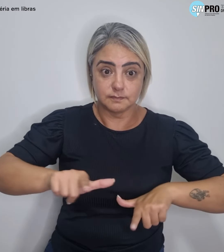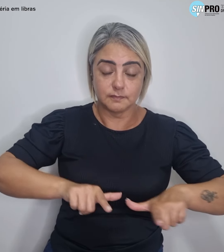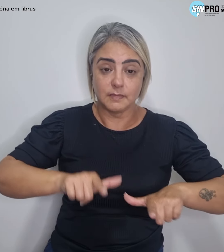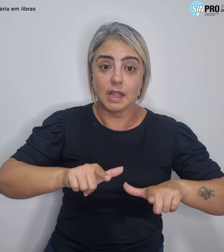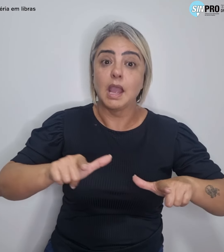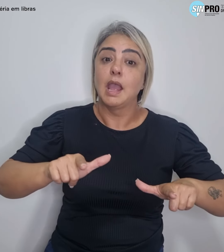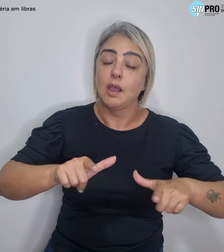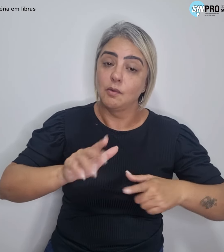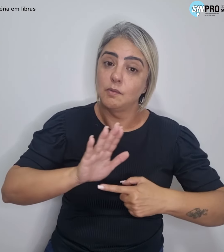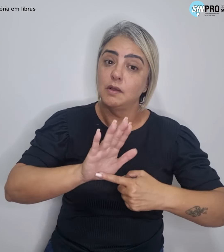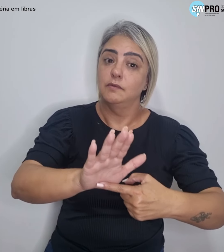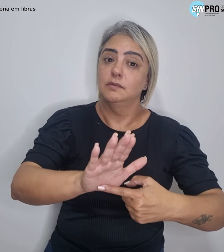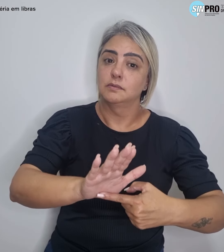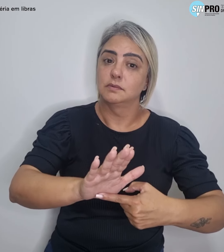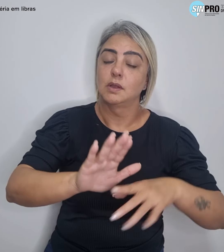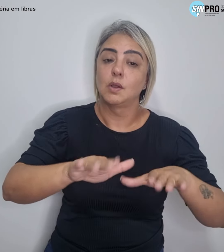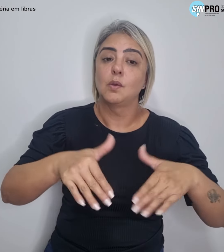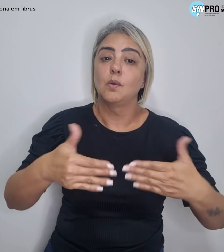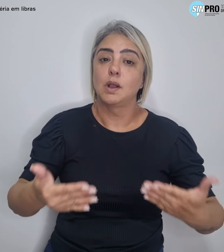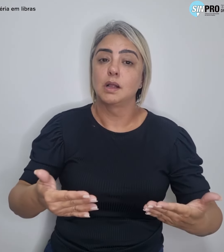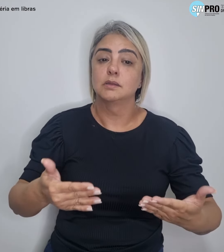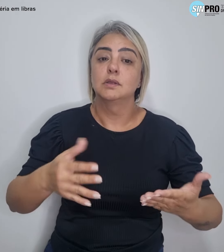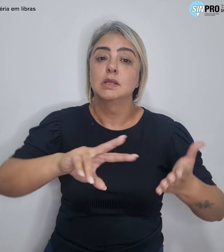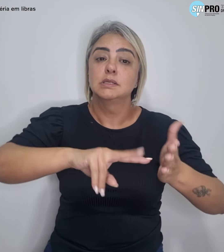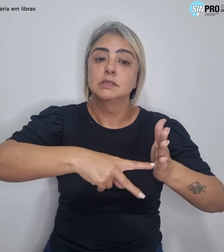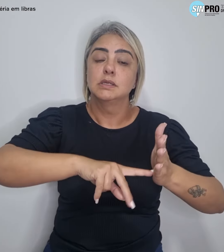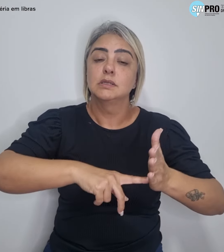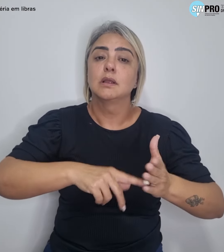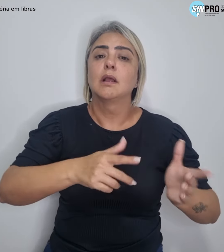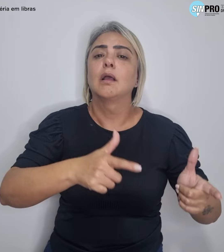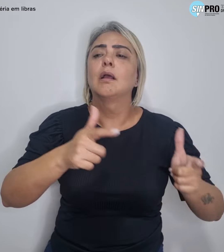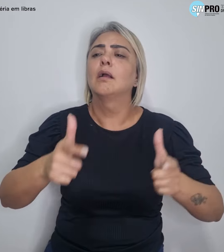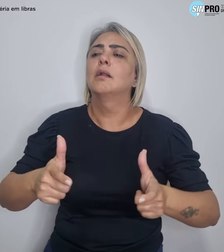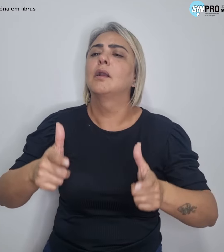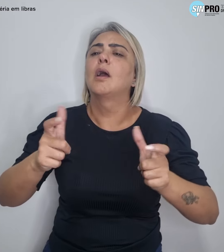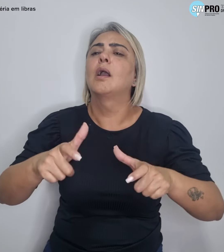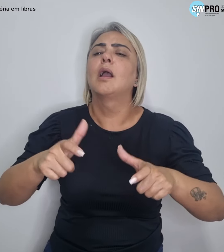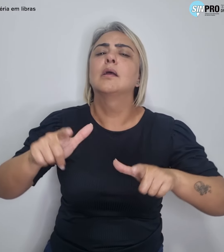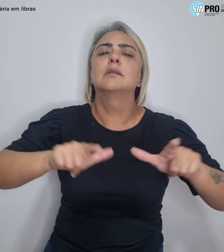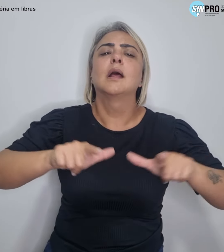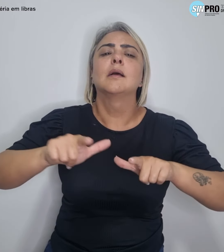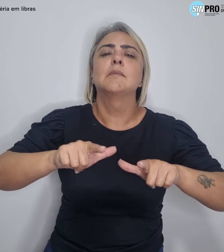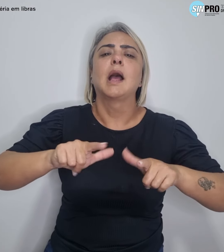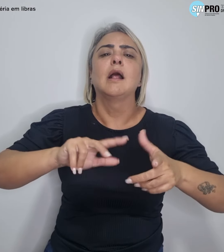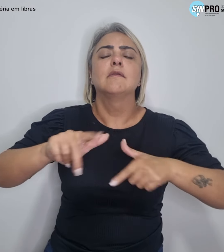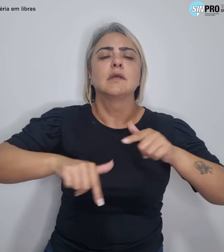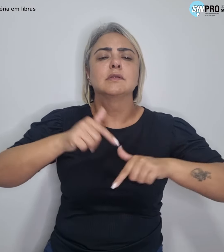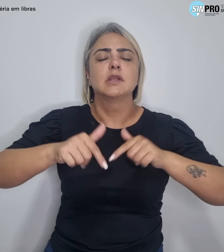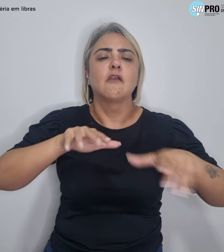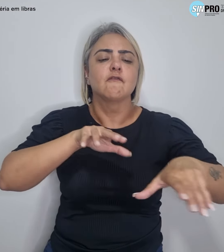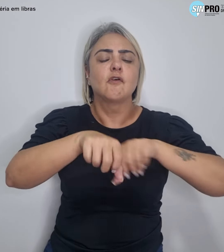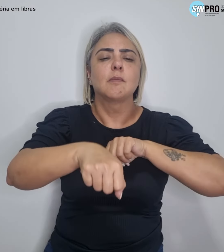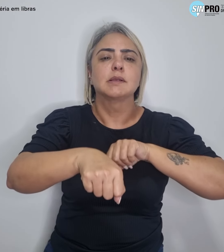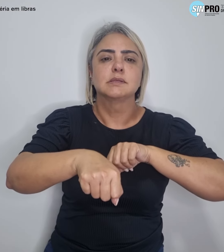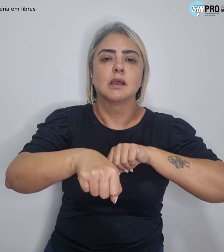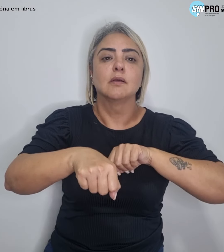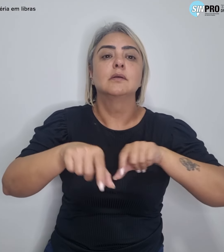aliado. Quando o sindicato vai ao local de trabalho exercer seu papel de formação, também está